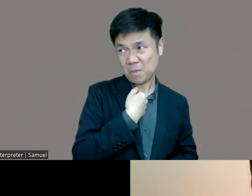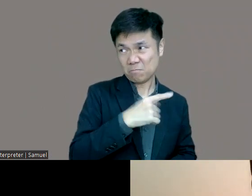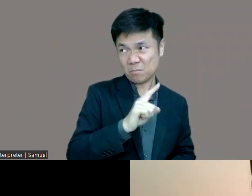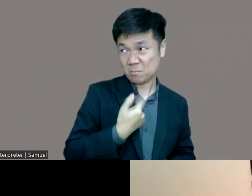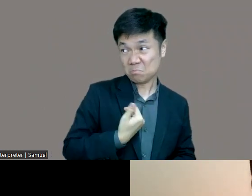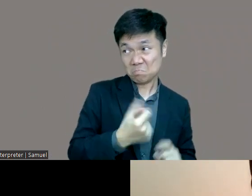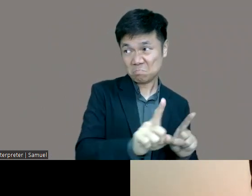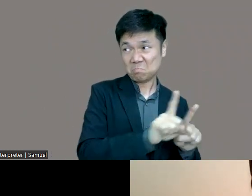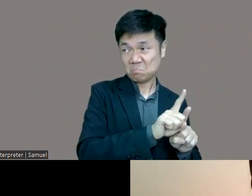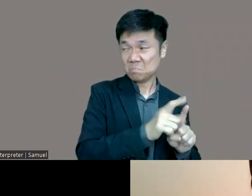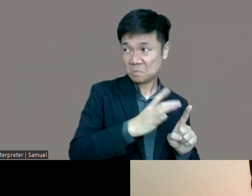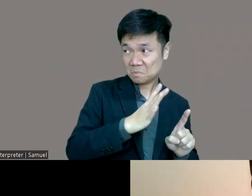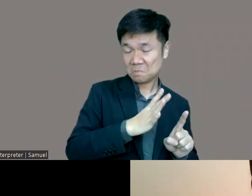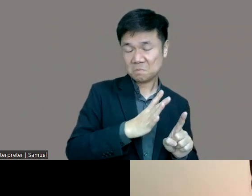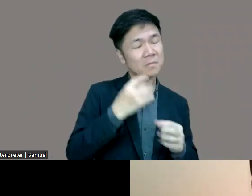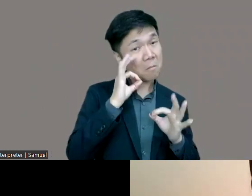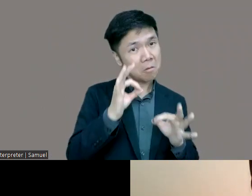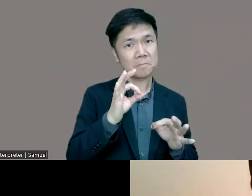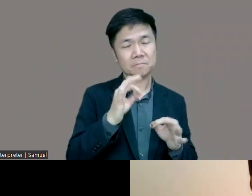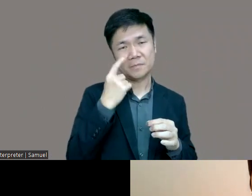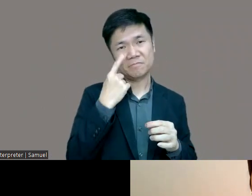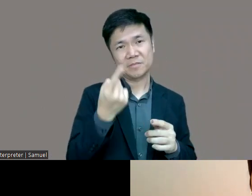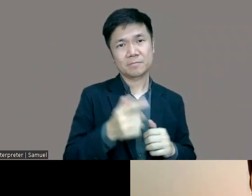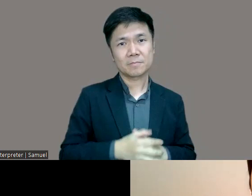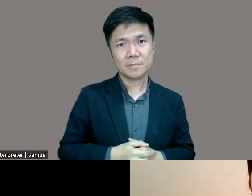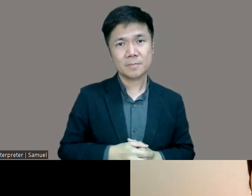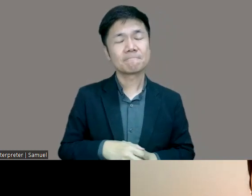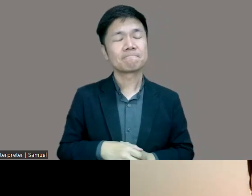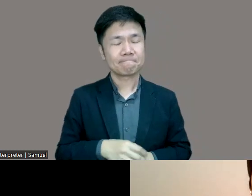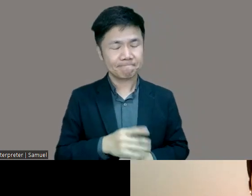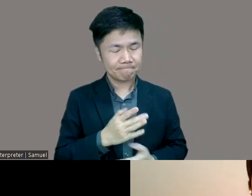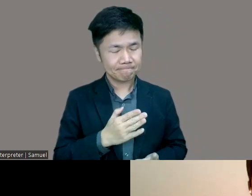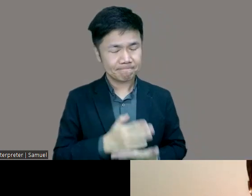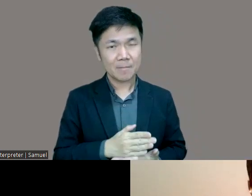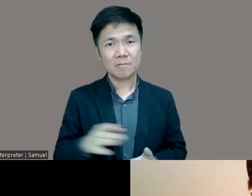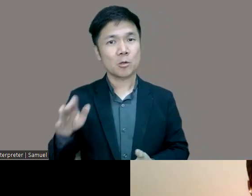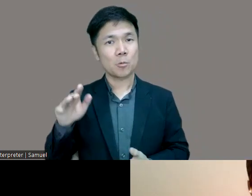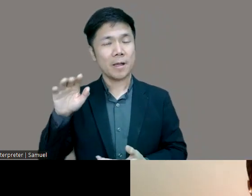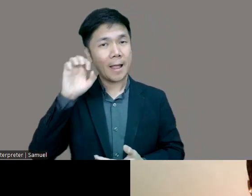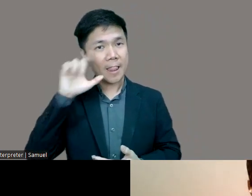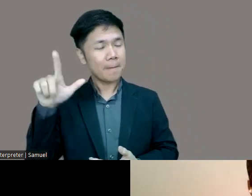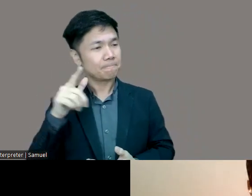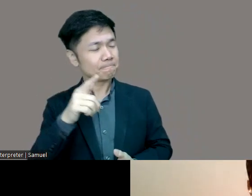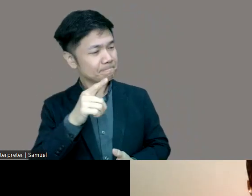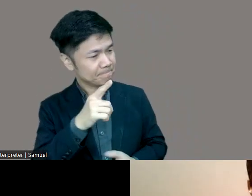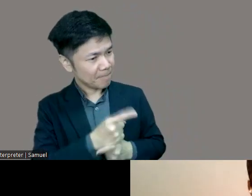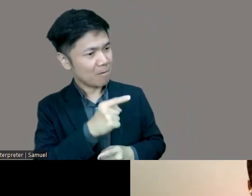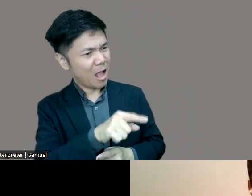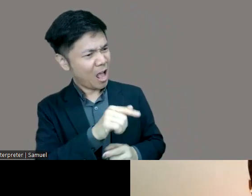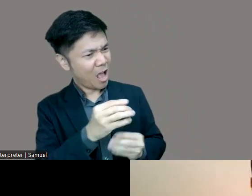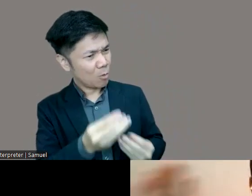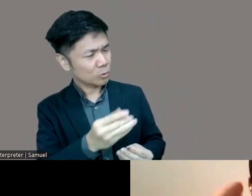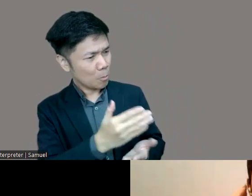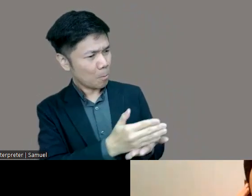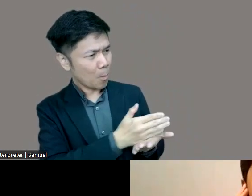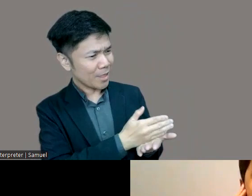cela exige des mesures de sécurité. C'est une question de protection. Donc, cela